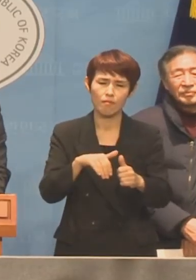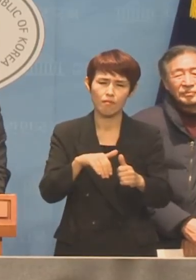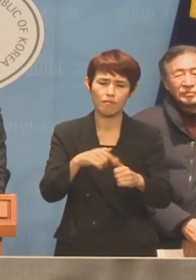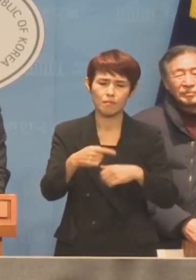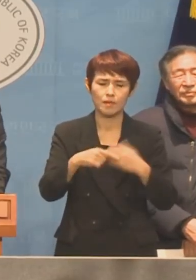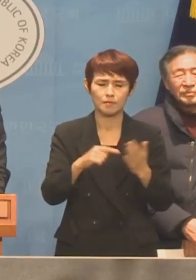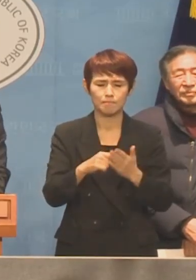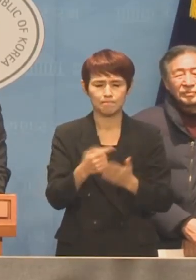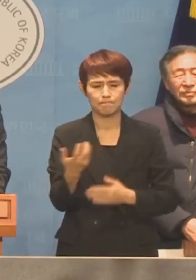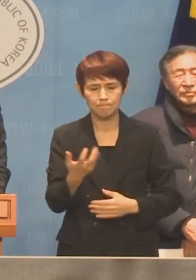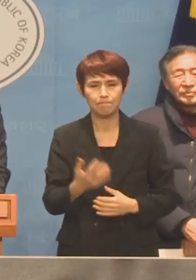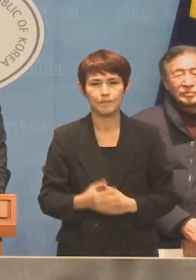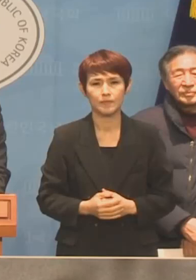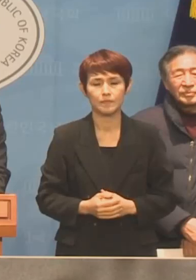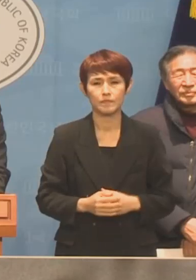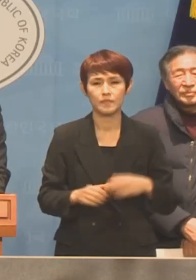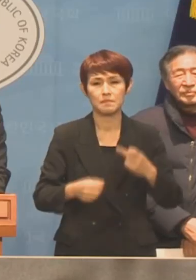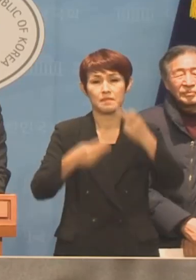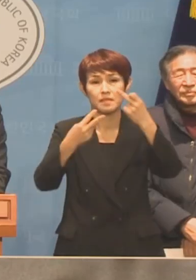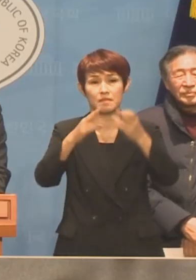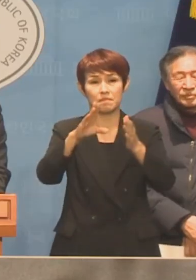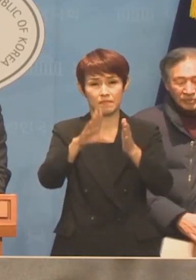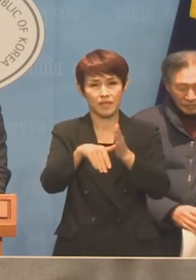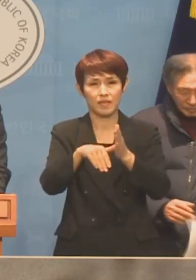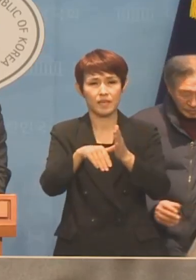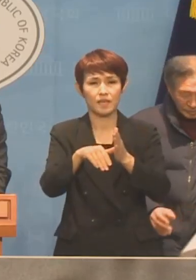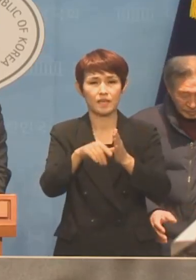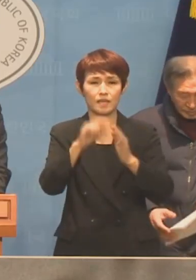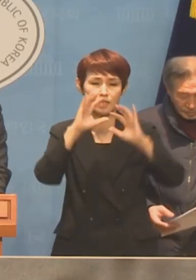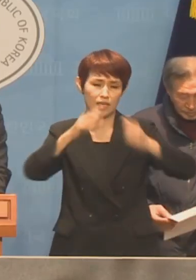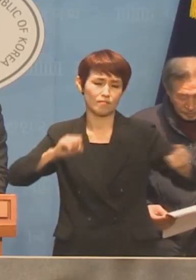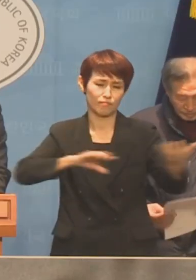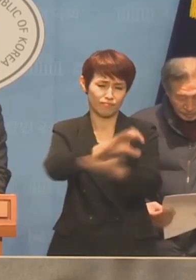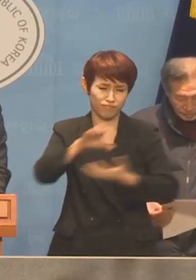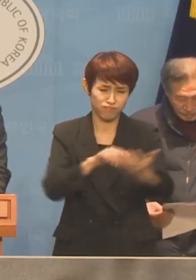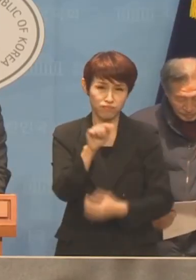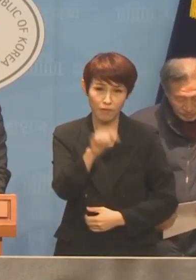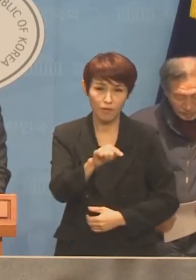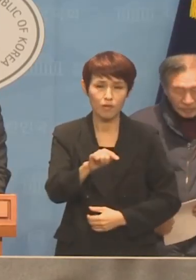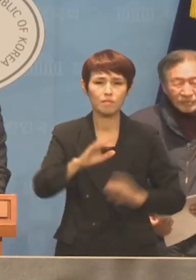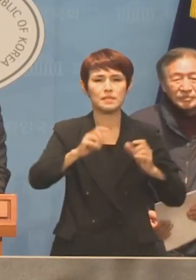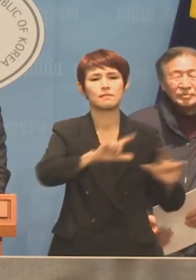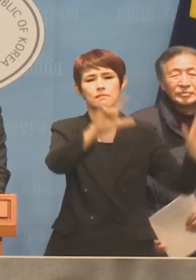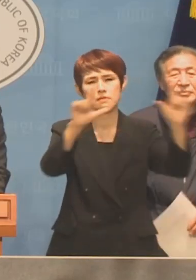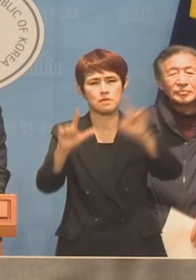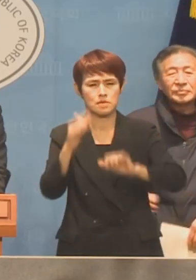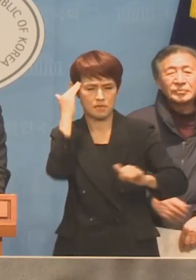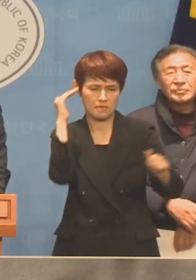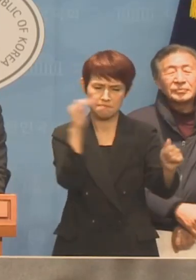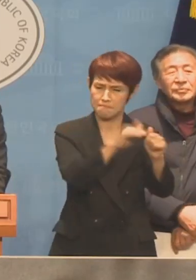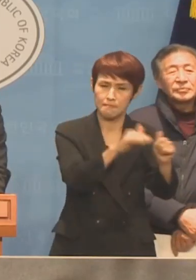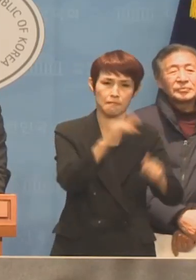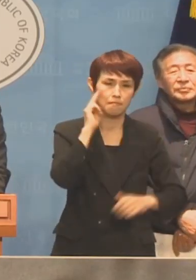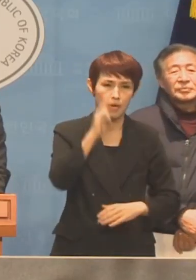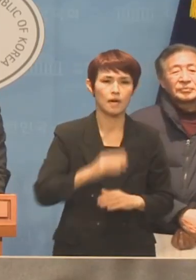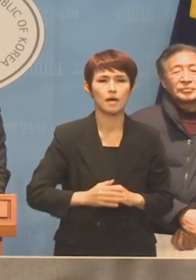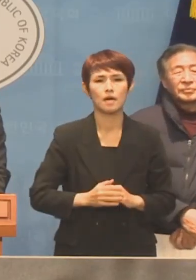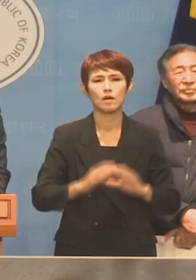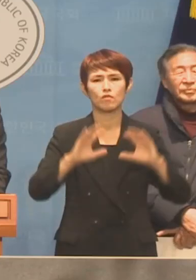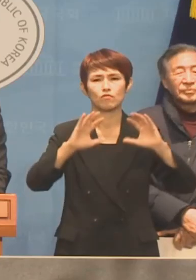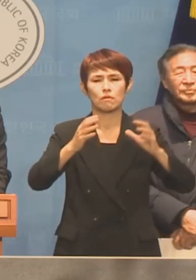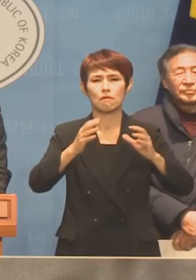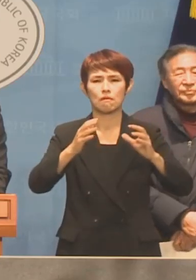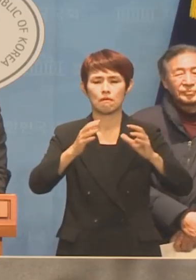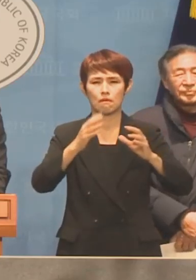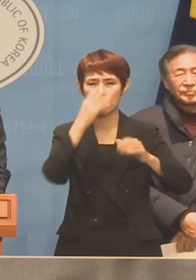합니다. 12.3 윤석열 내란은 민생을 파탄에 빠뜨리고 국격을